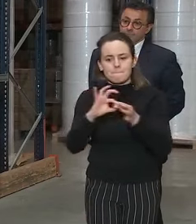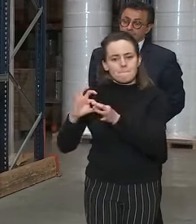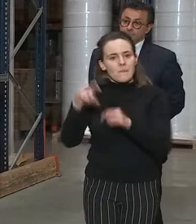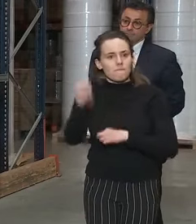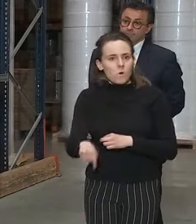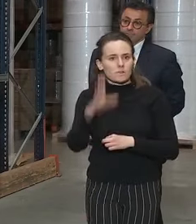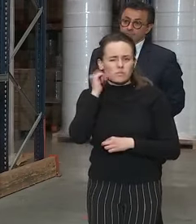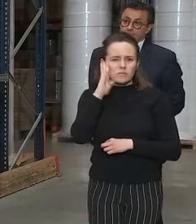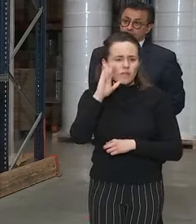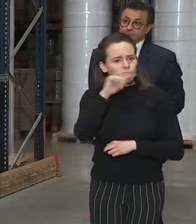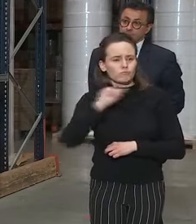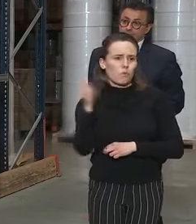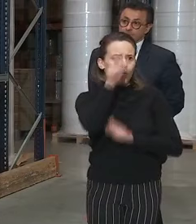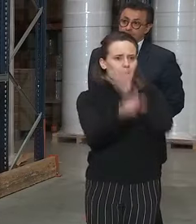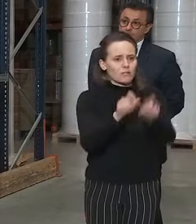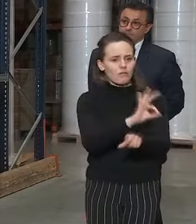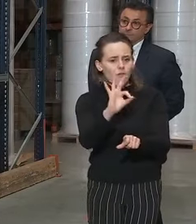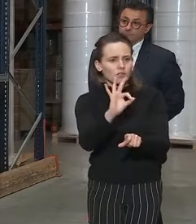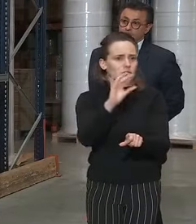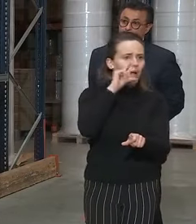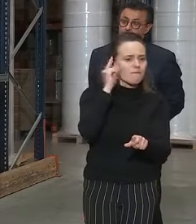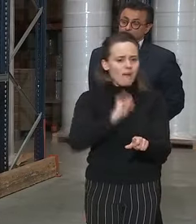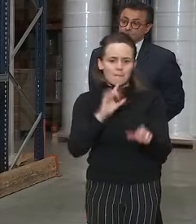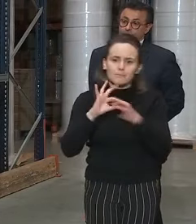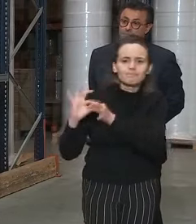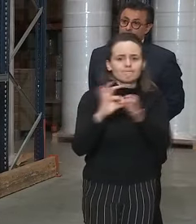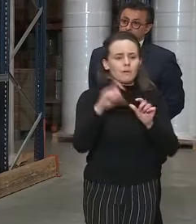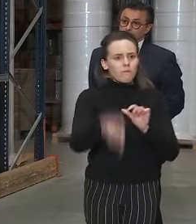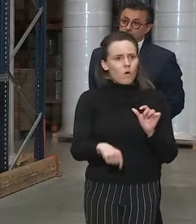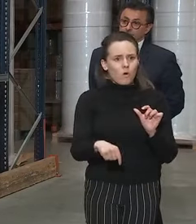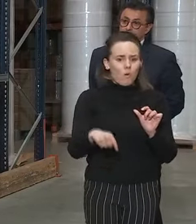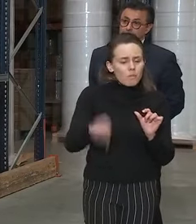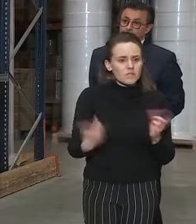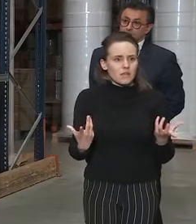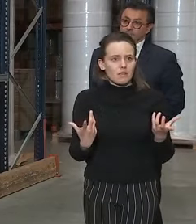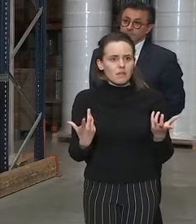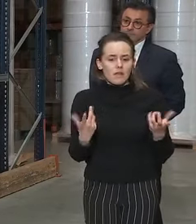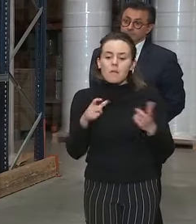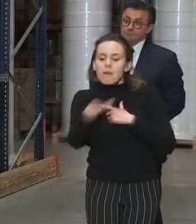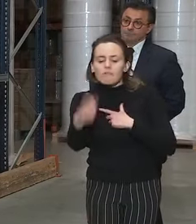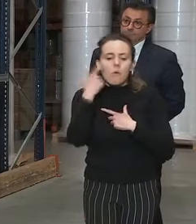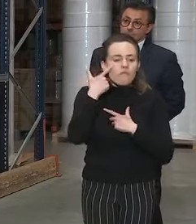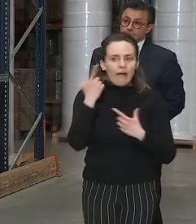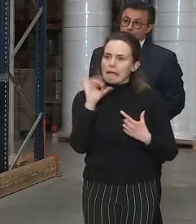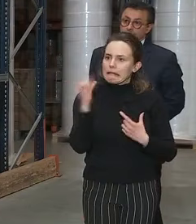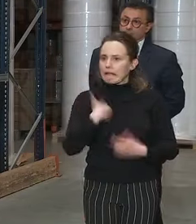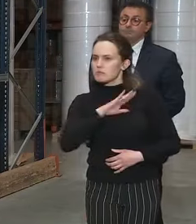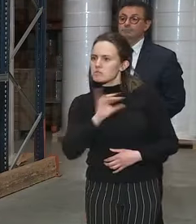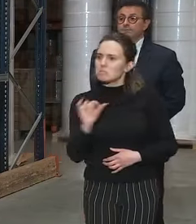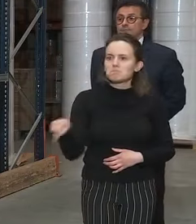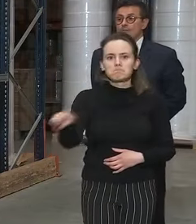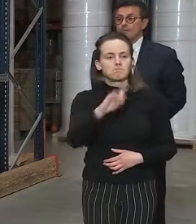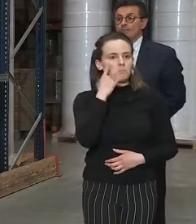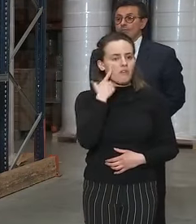Français à cette unité. Elle est indispensable pour gagner cette bataille. Ensuite, viendra le temps des responsabilités. Et on regardera tous et toutes ce